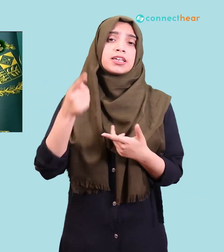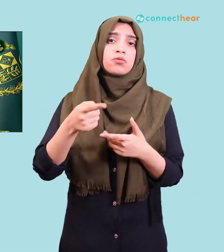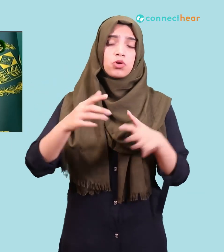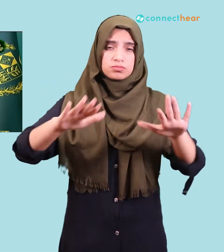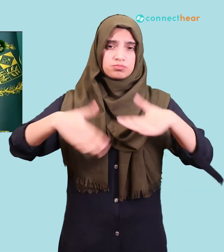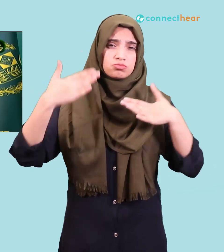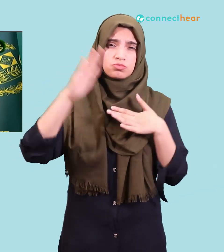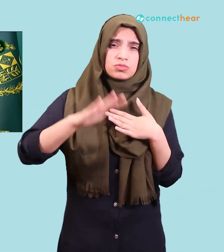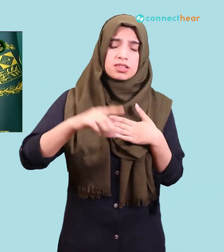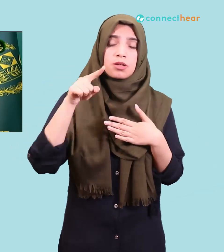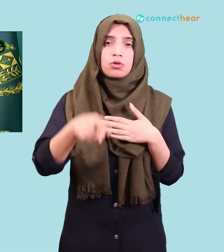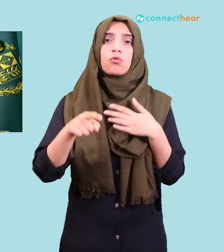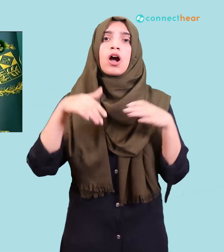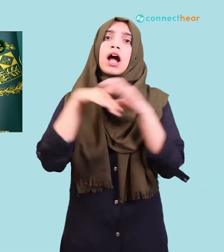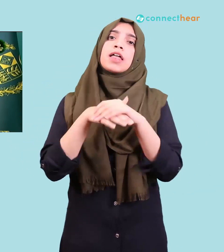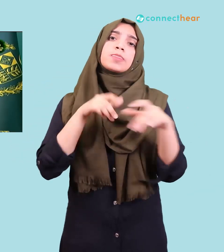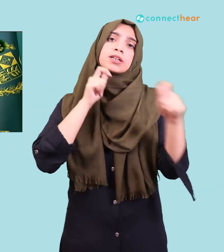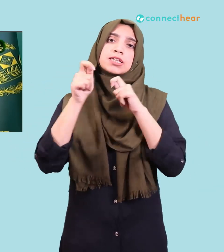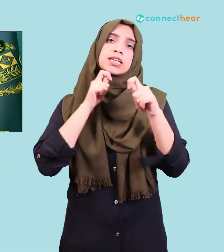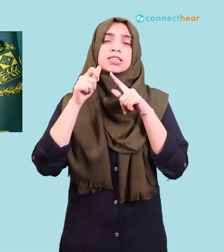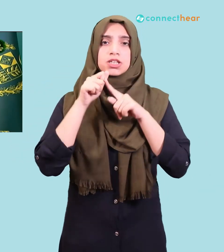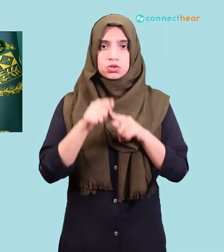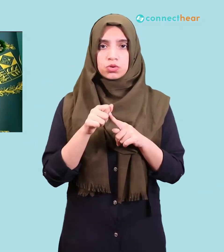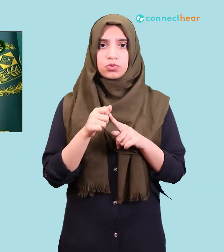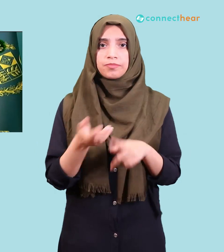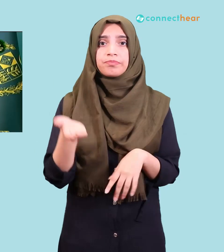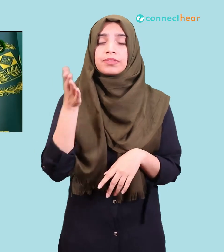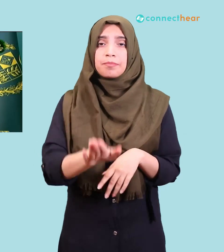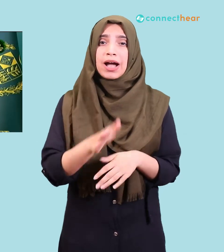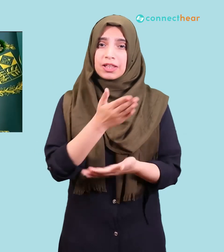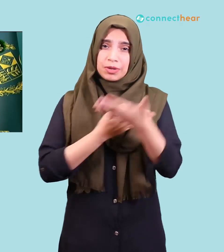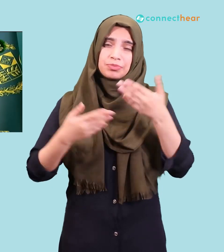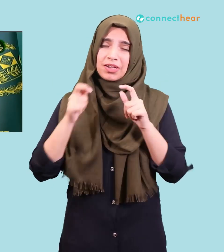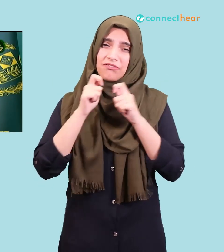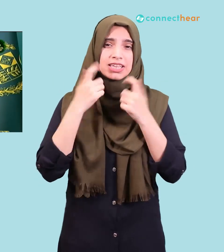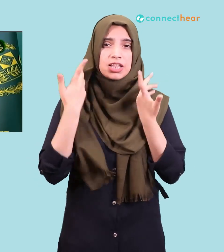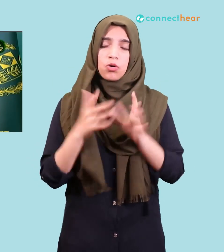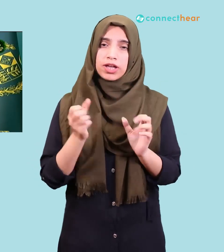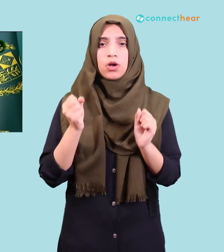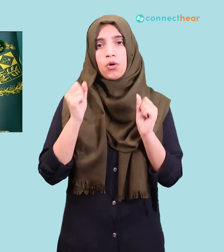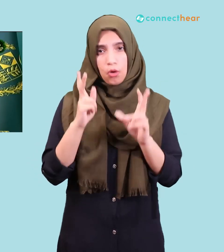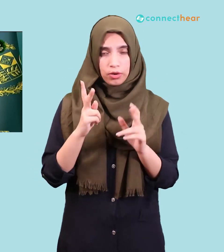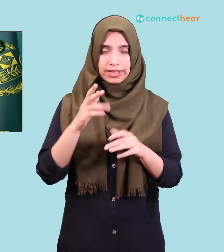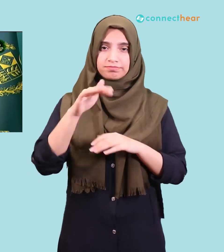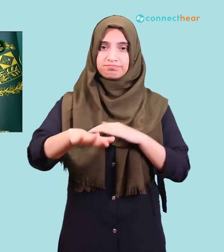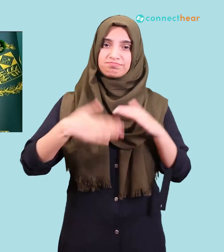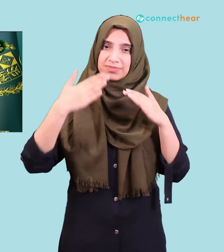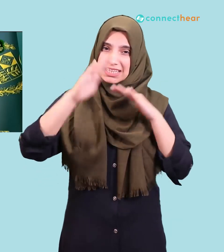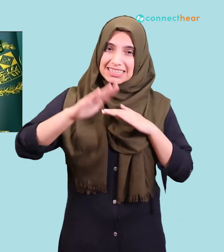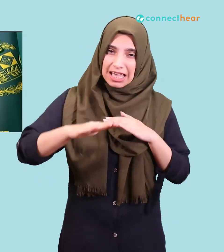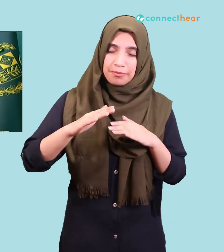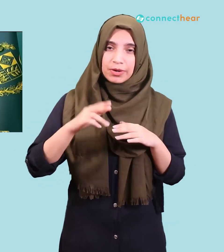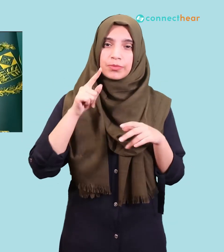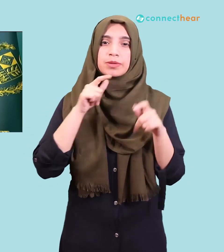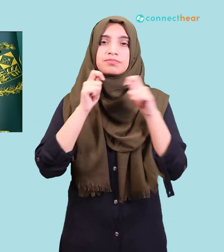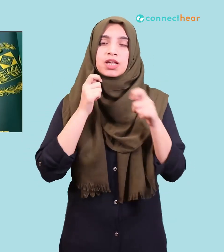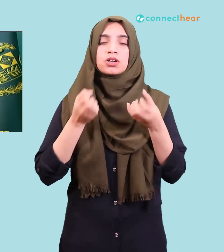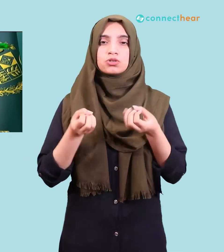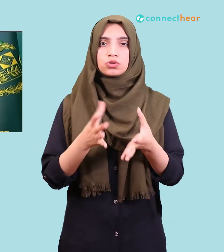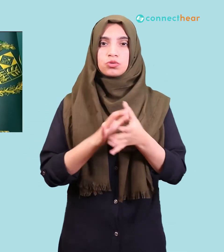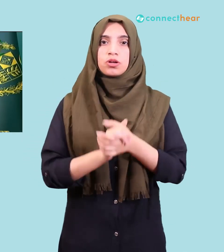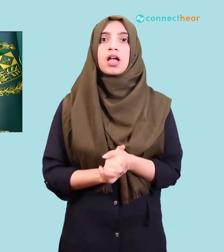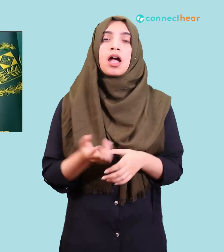ہے. ہم نے فیصلہ کیا ٹھیک ہے ہم اسمبلی میں یہ رکھتے ہیں. لیکن ہم پھر دیکھنا شروع کیا کہ